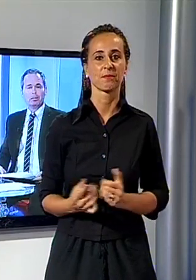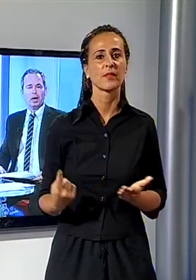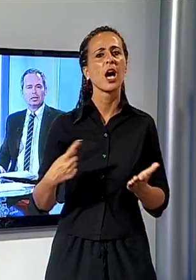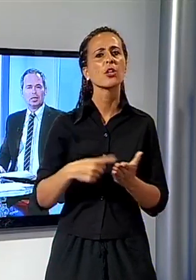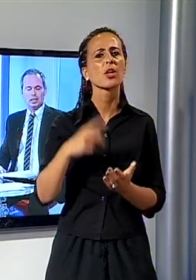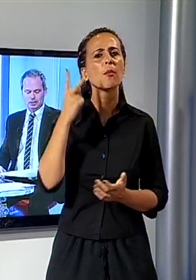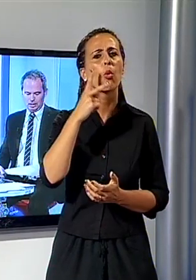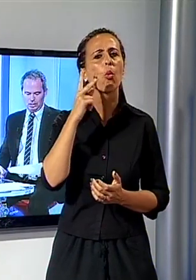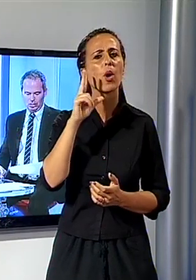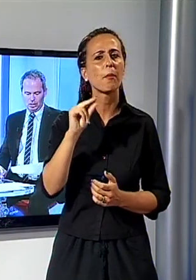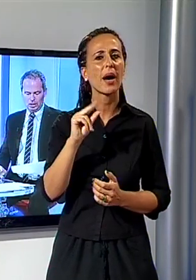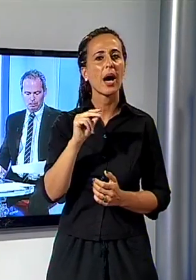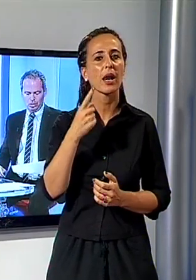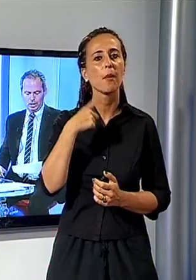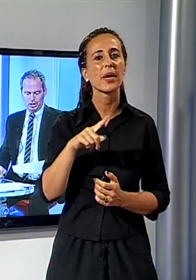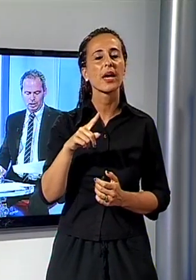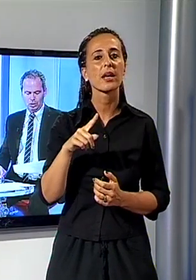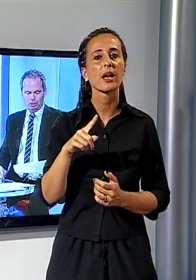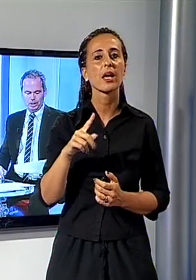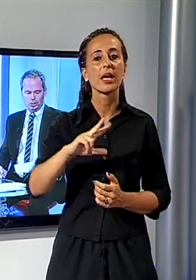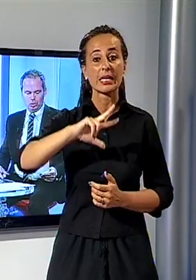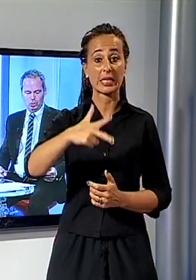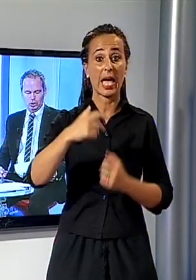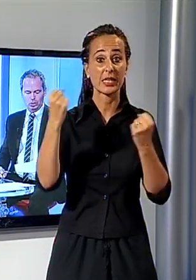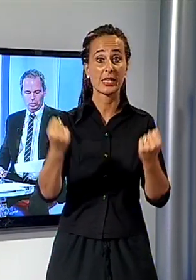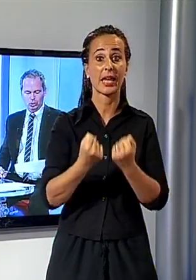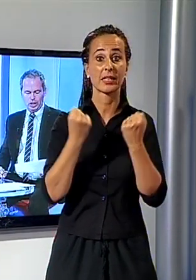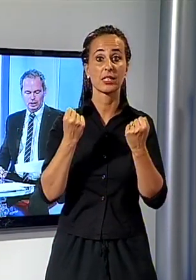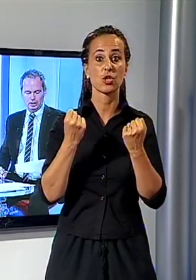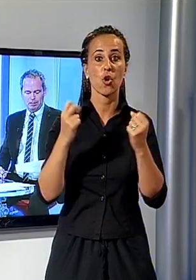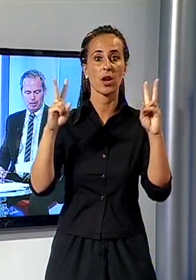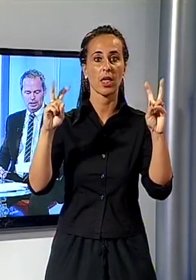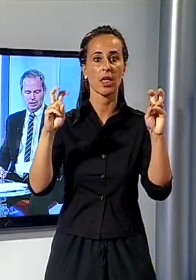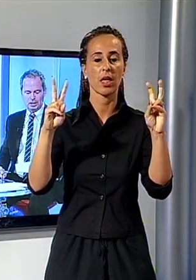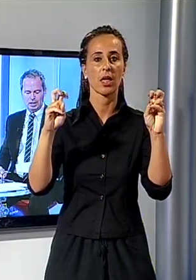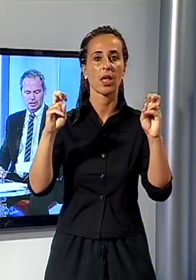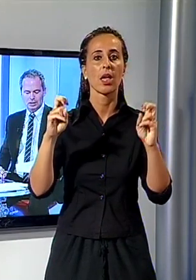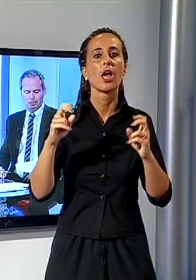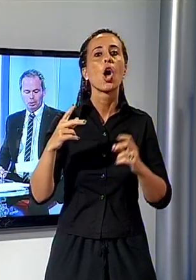Basilica. In caso di maltempo la manifestazione sarà posticipata domenica 6 settembre.